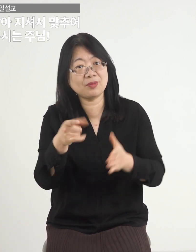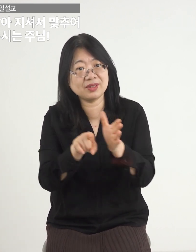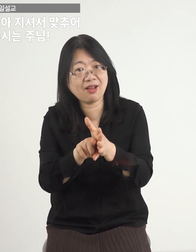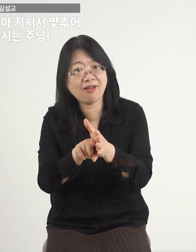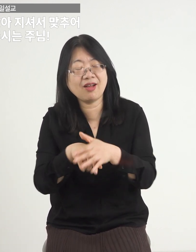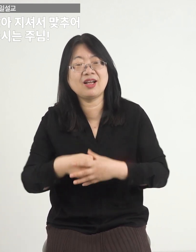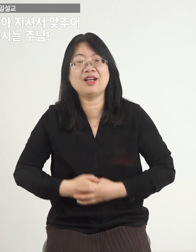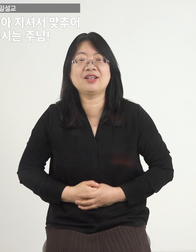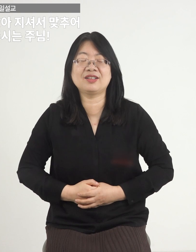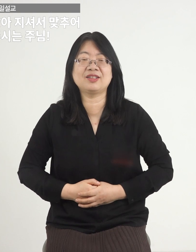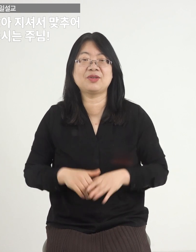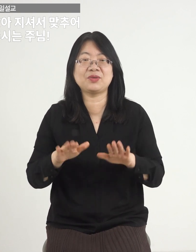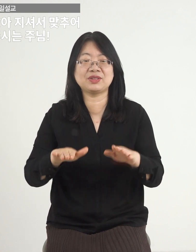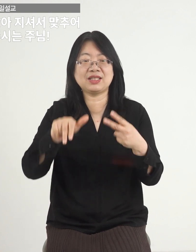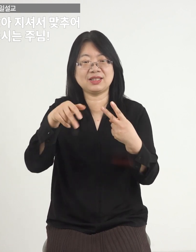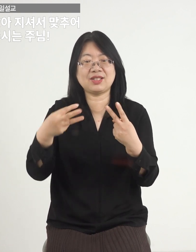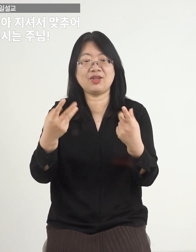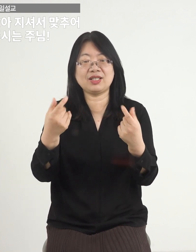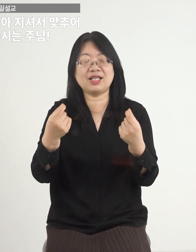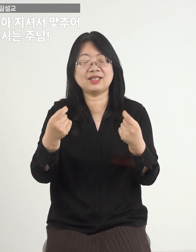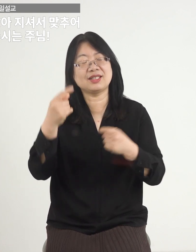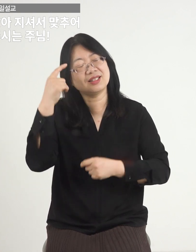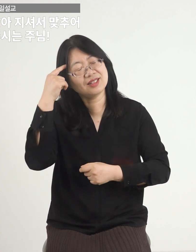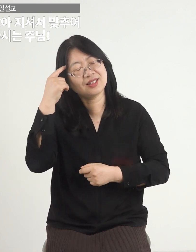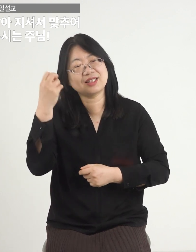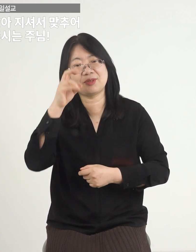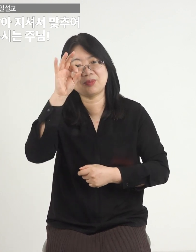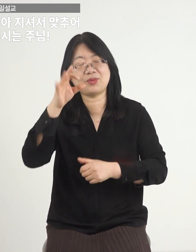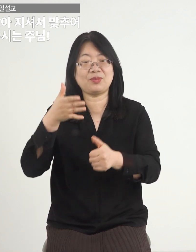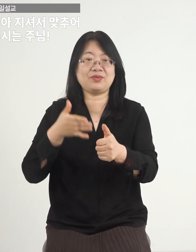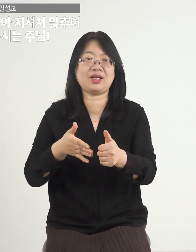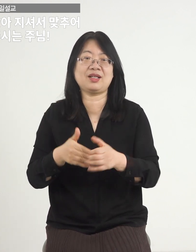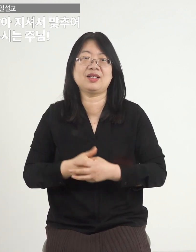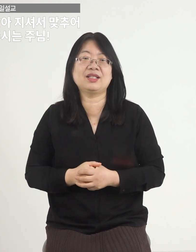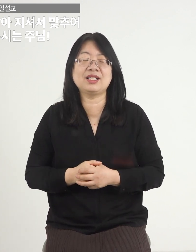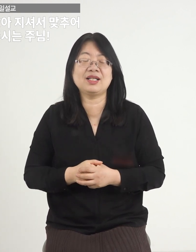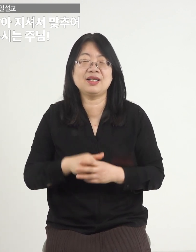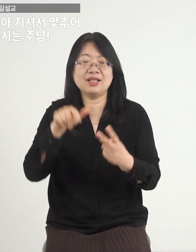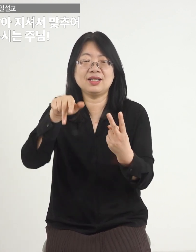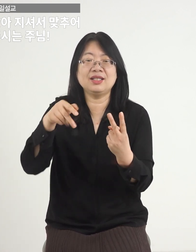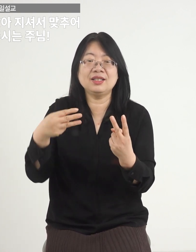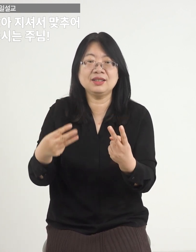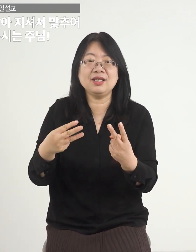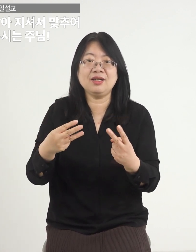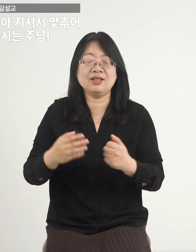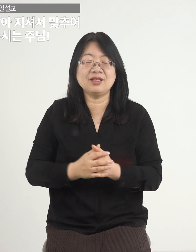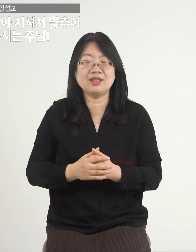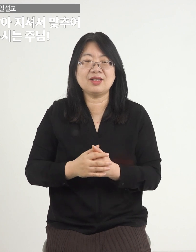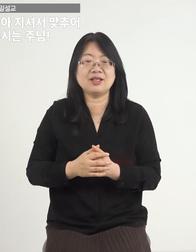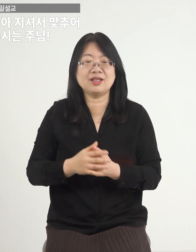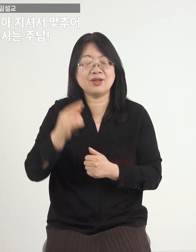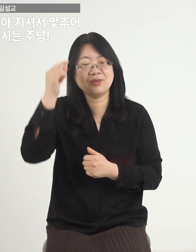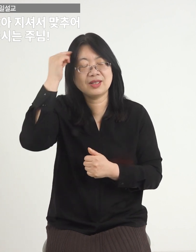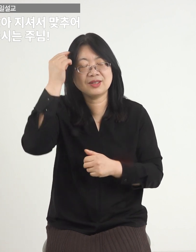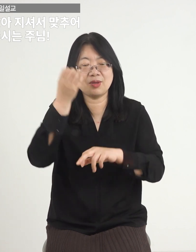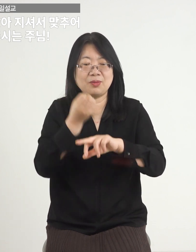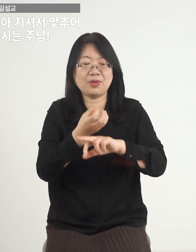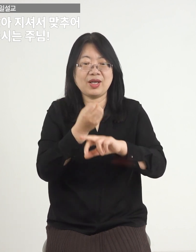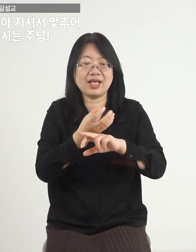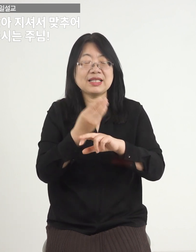믿습니까? 오늘 2절을 그런 개념에서 다시 보시면 이렇게 되어 있어요. 2절 머리에 있는